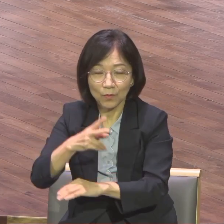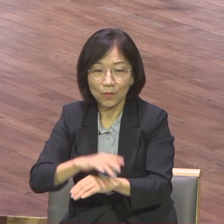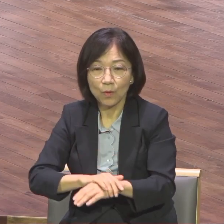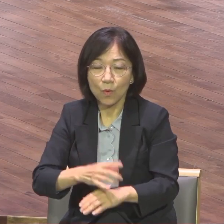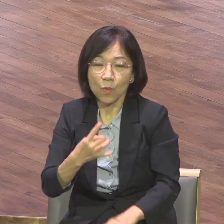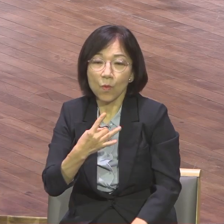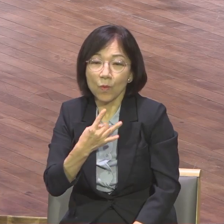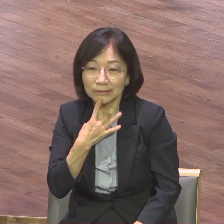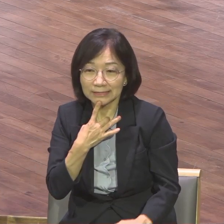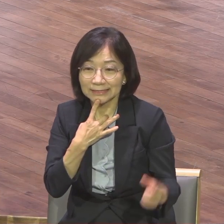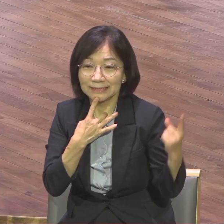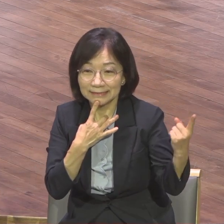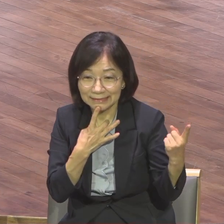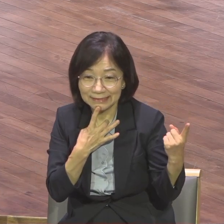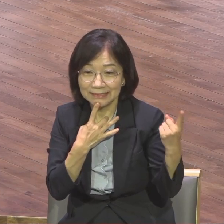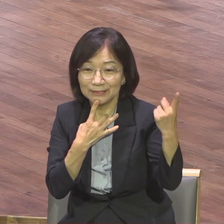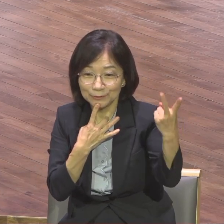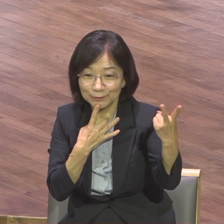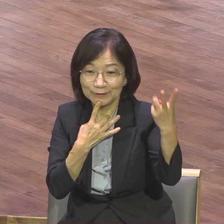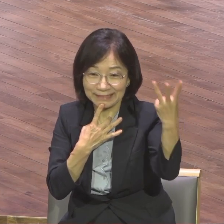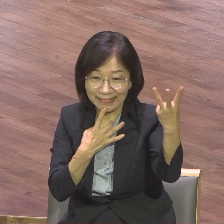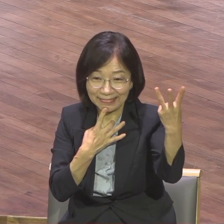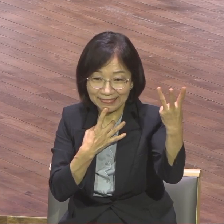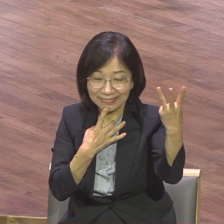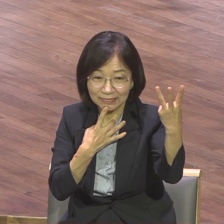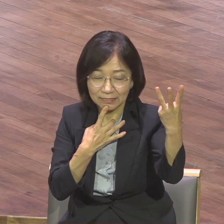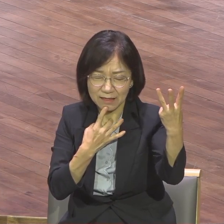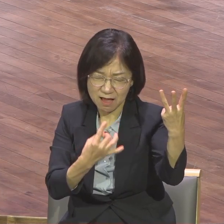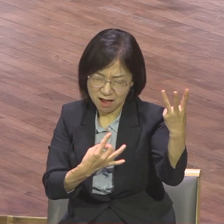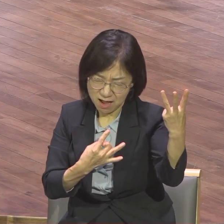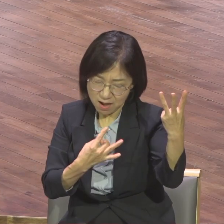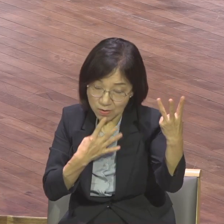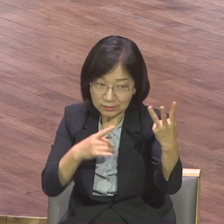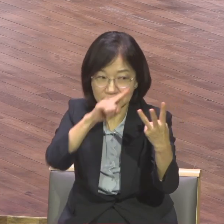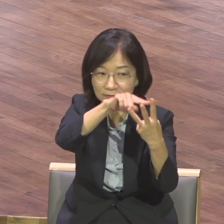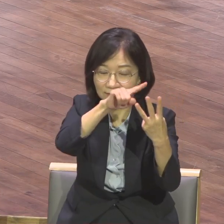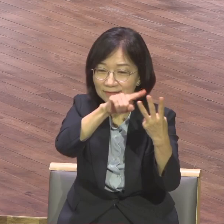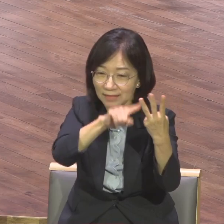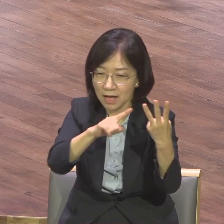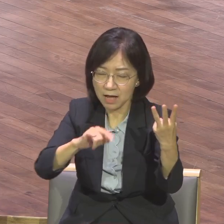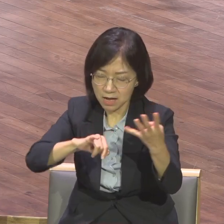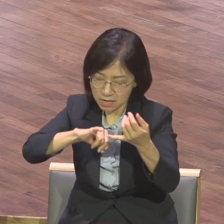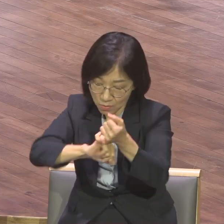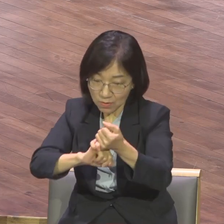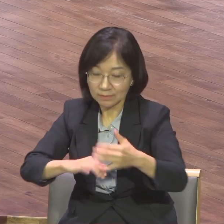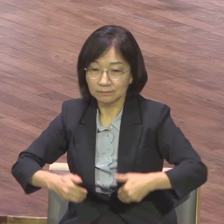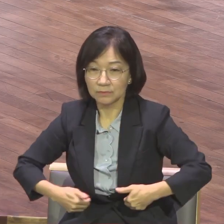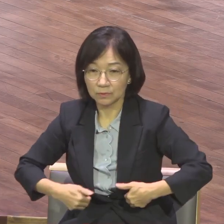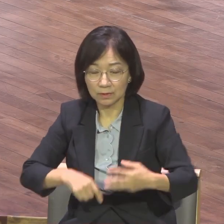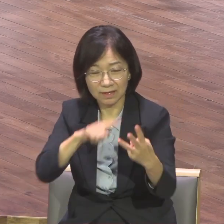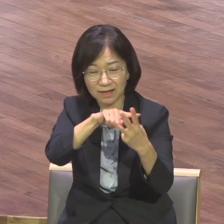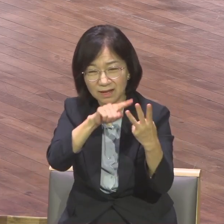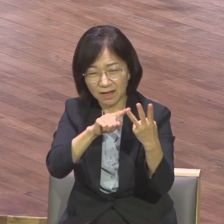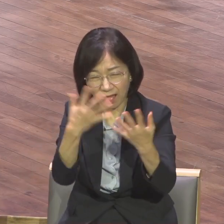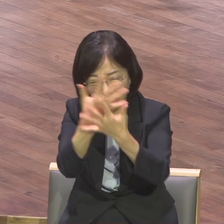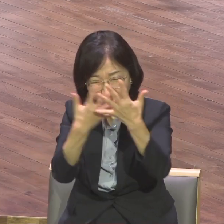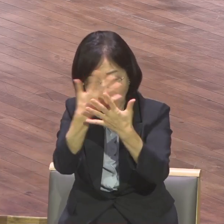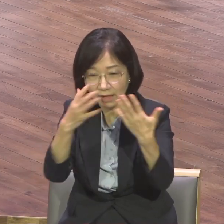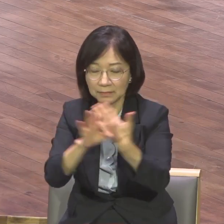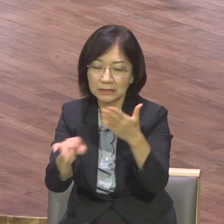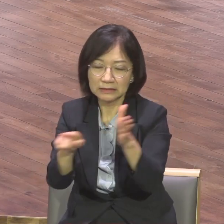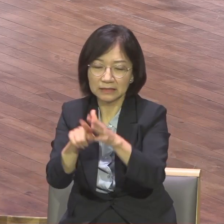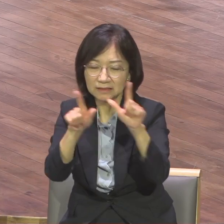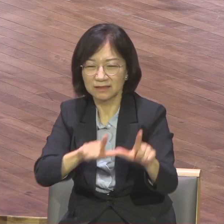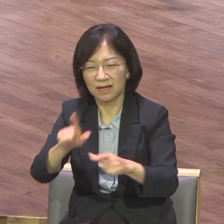삼오직을 강조했습니다. 삼오직이 되지 아니하면 전도도 선교도 신앙생활도 제대로 할 수가 없기